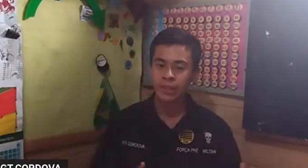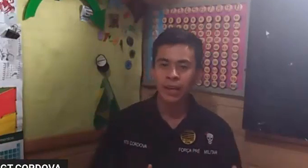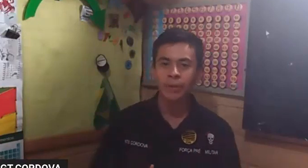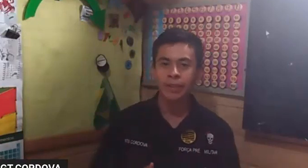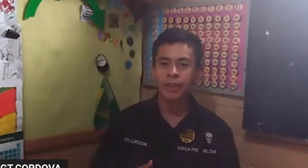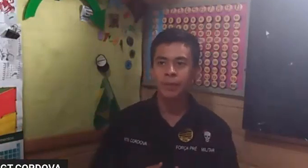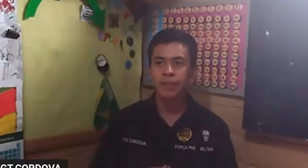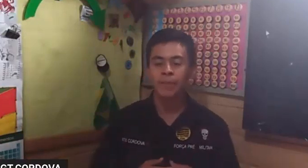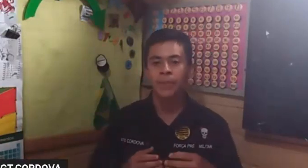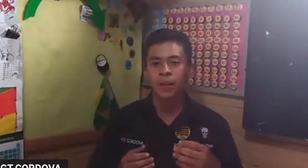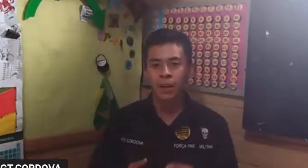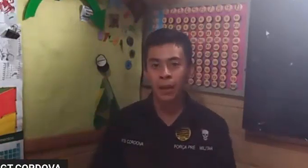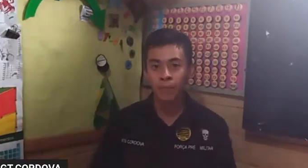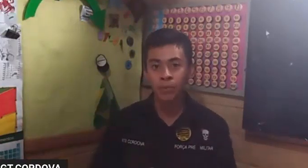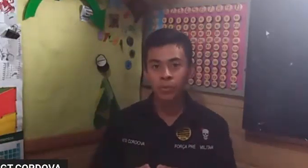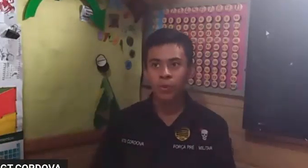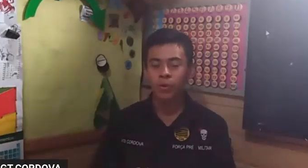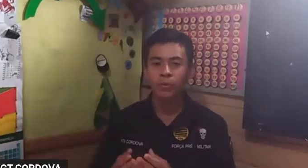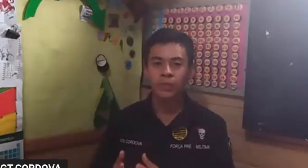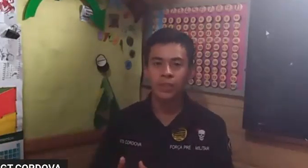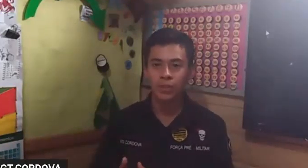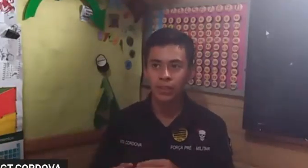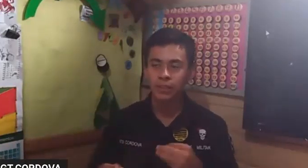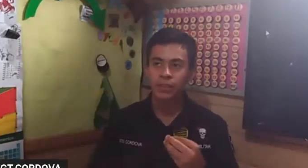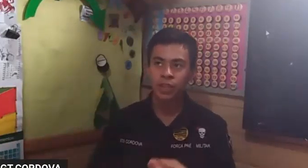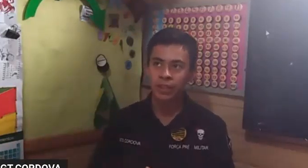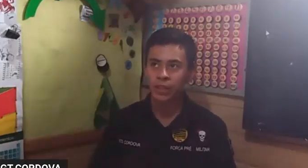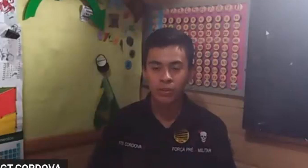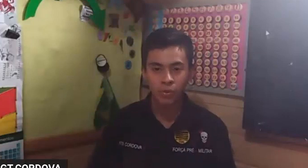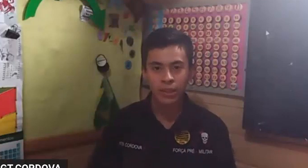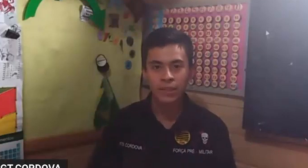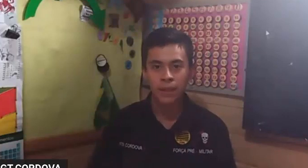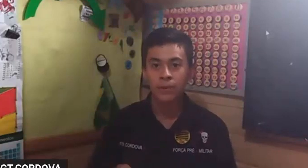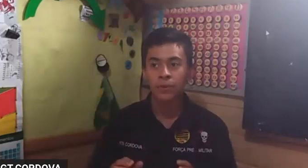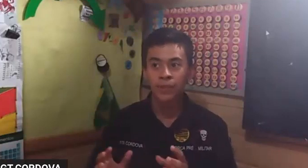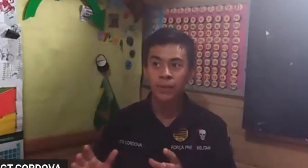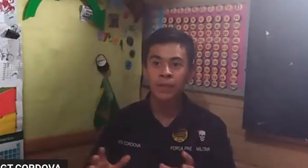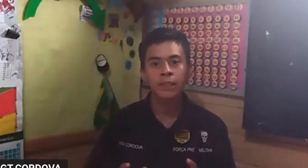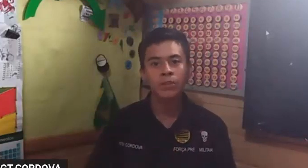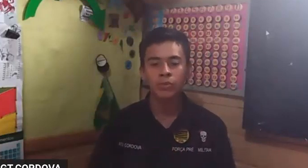que querem aprender Libras, é muito bom os senhores já terem um conhecimento e ir passando com os